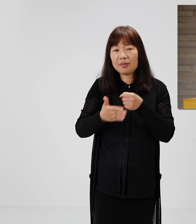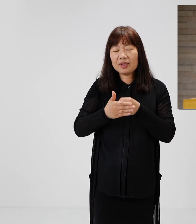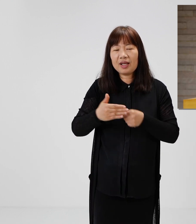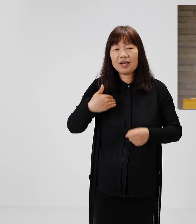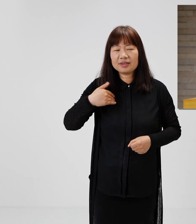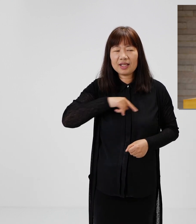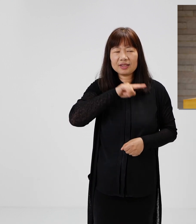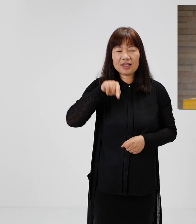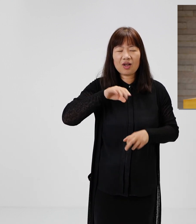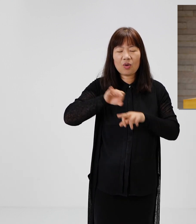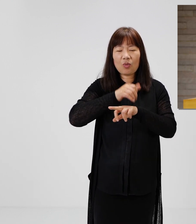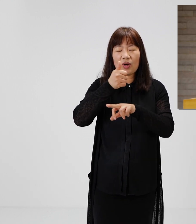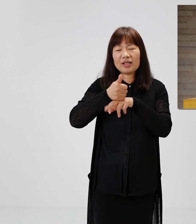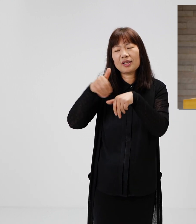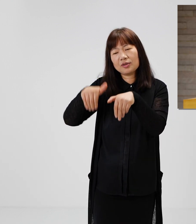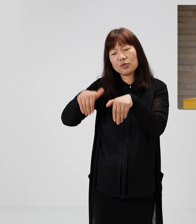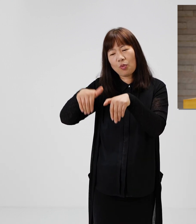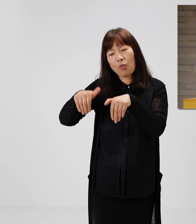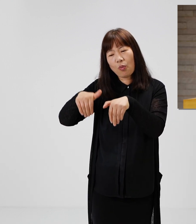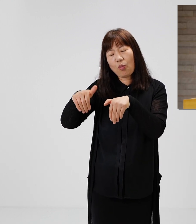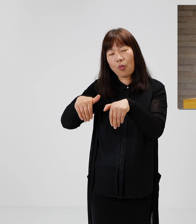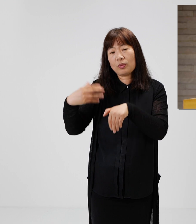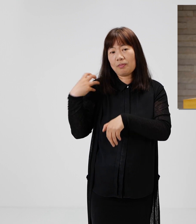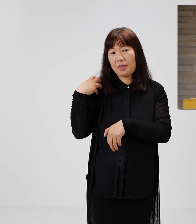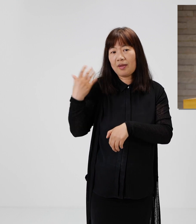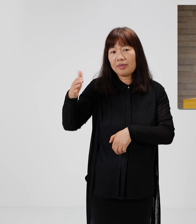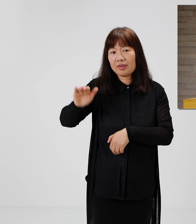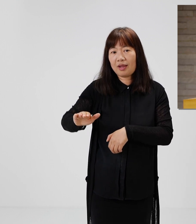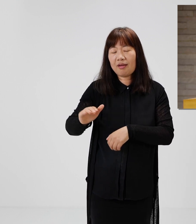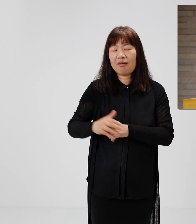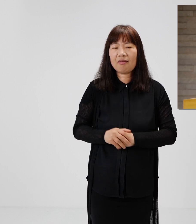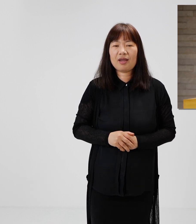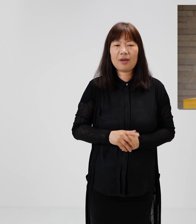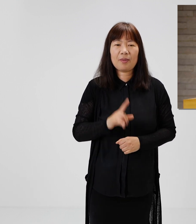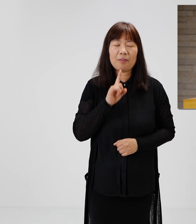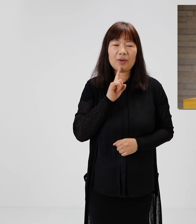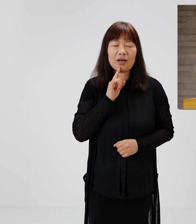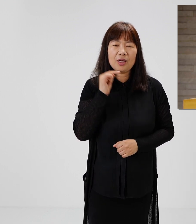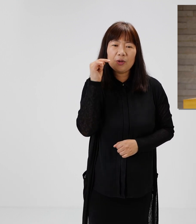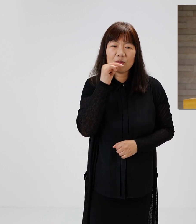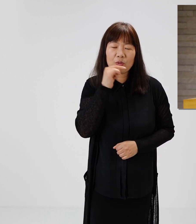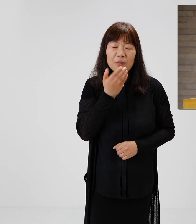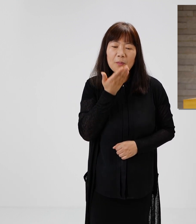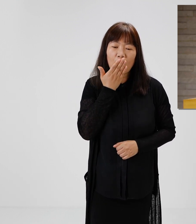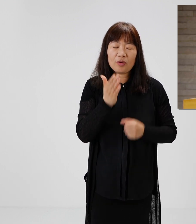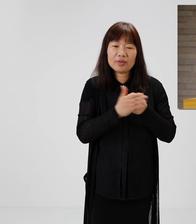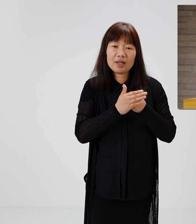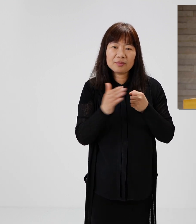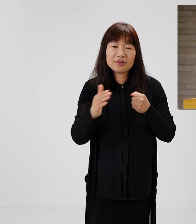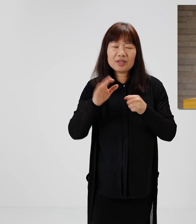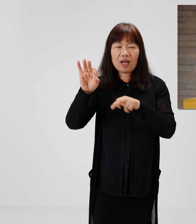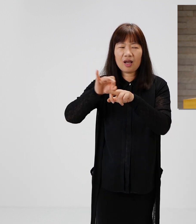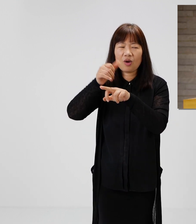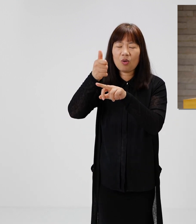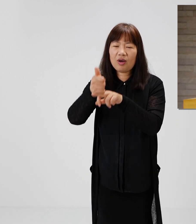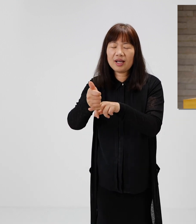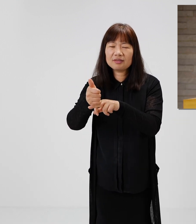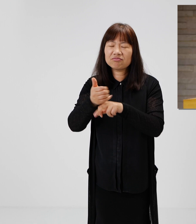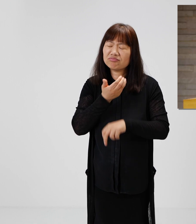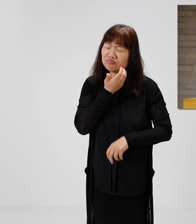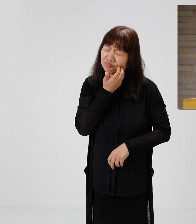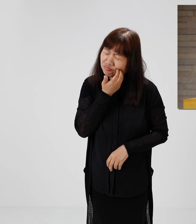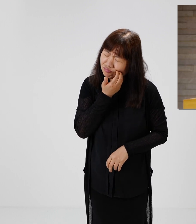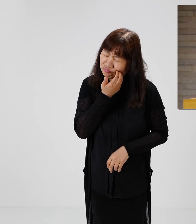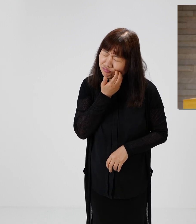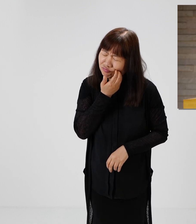자기들이 다 왕실의 종들인데 그 다음에 이런 얘기를 하면 소금을 먹음으로 왕이